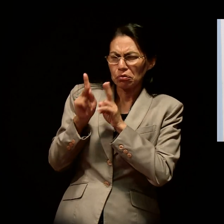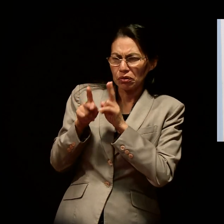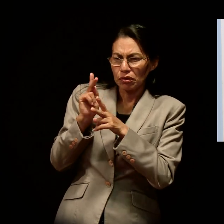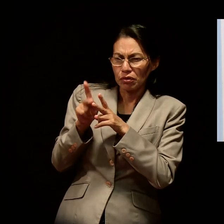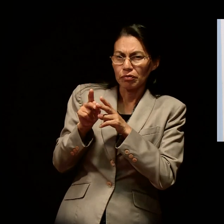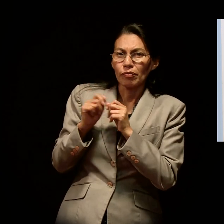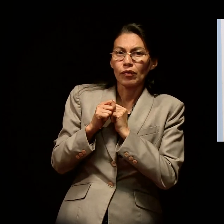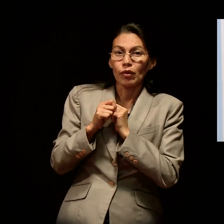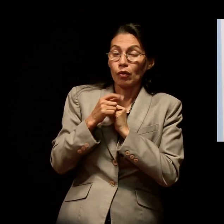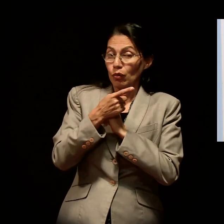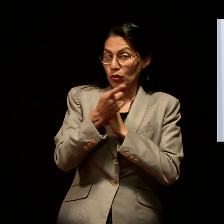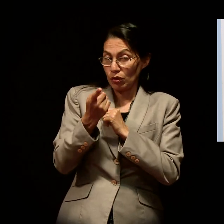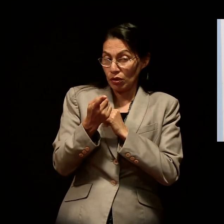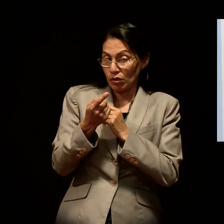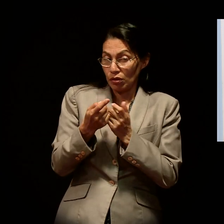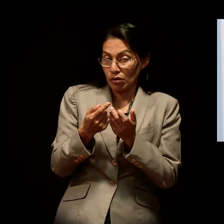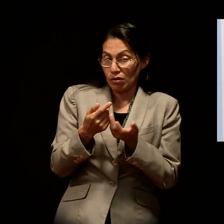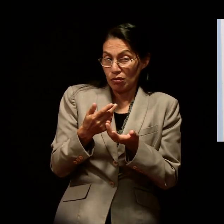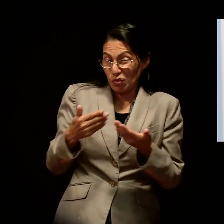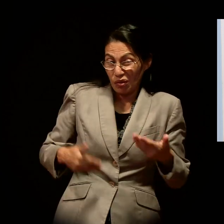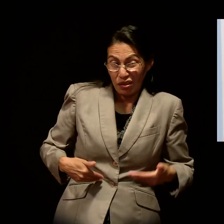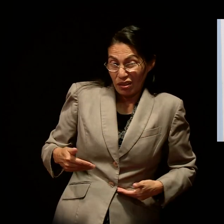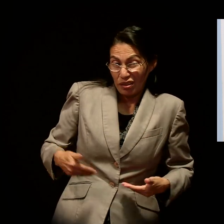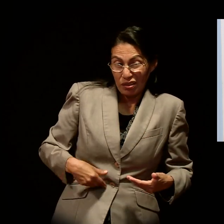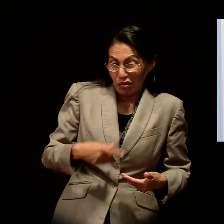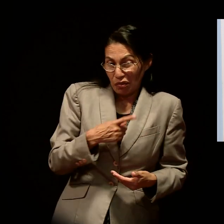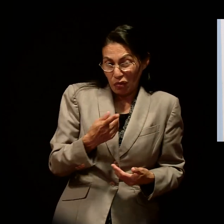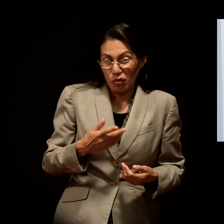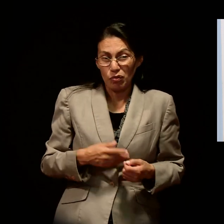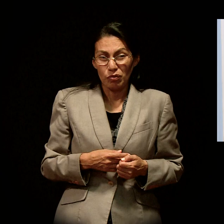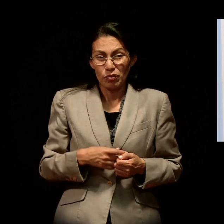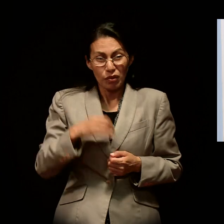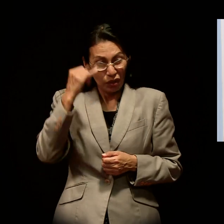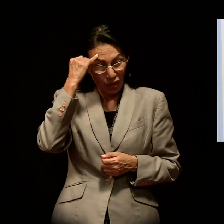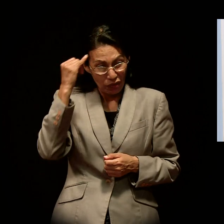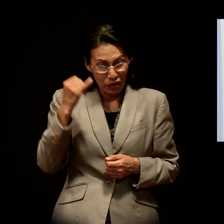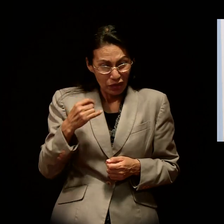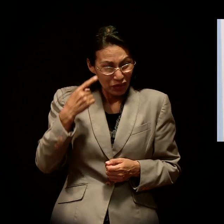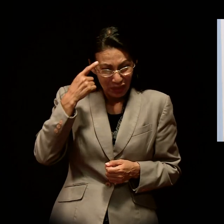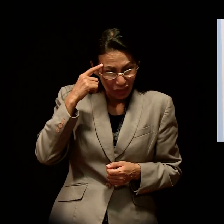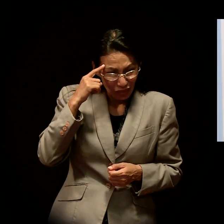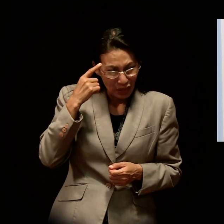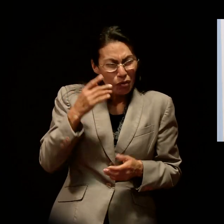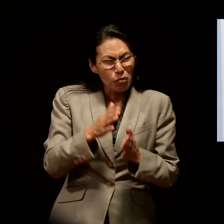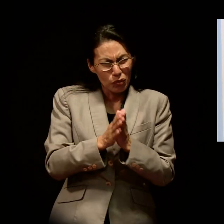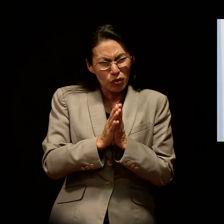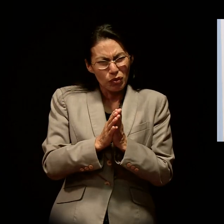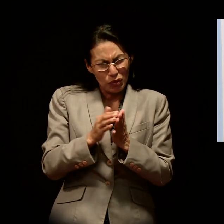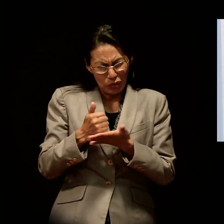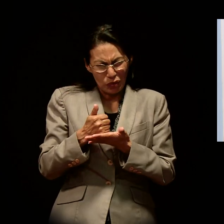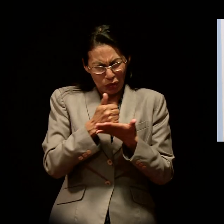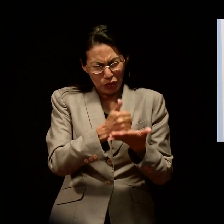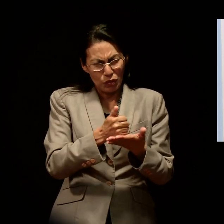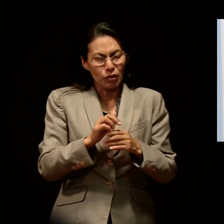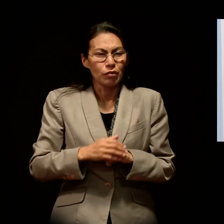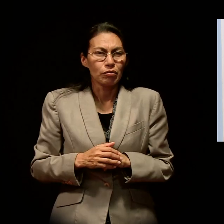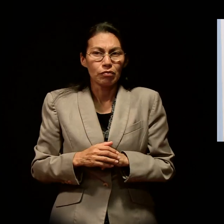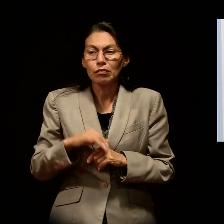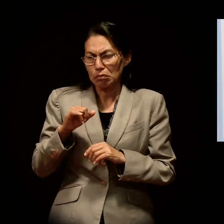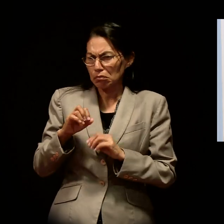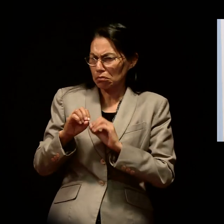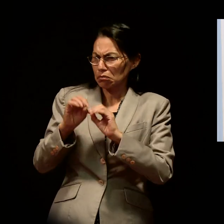y ya le conté y me dijo si usted no se opone ni se molestan ellos sus jefes pues